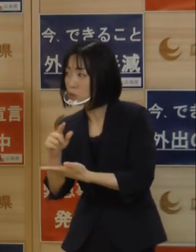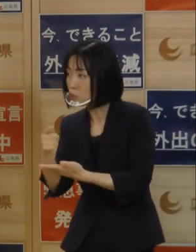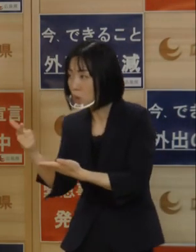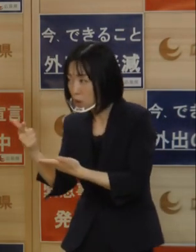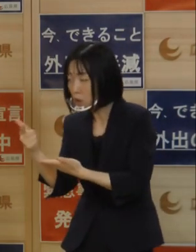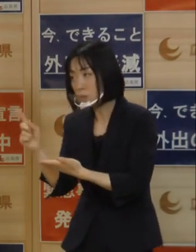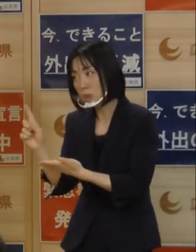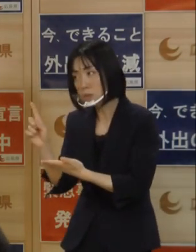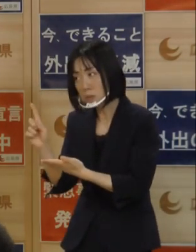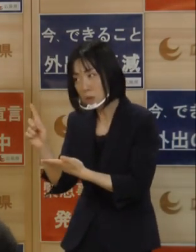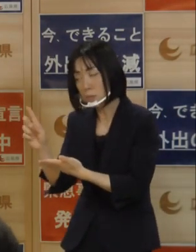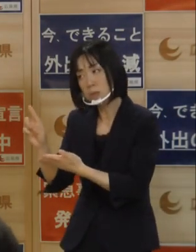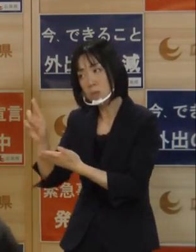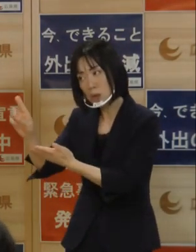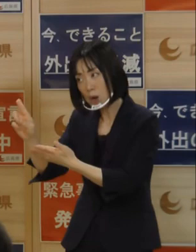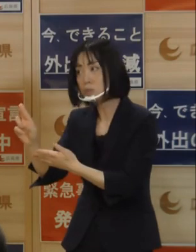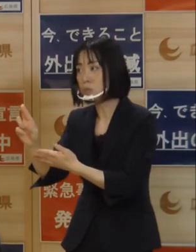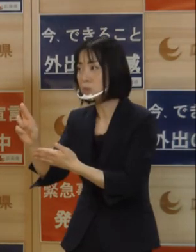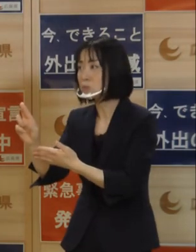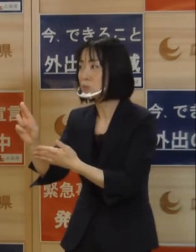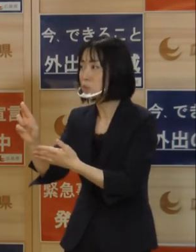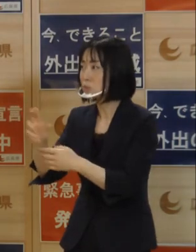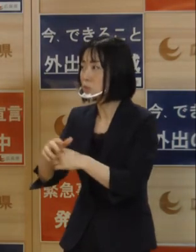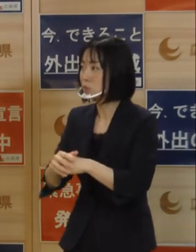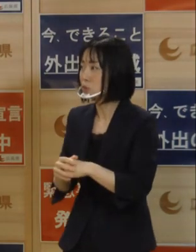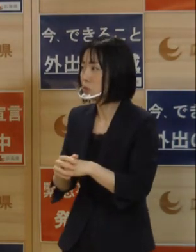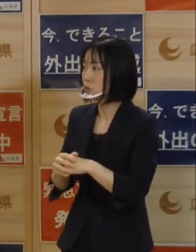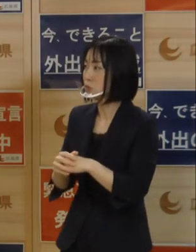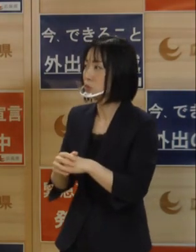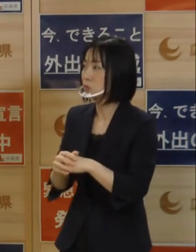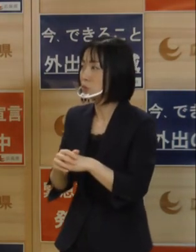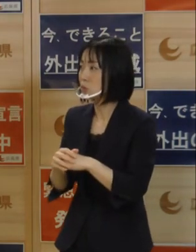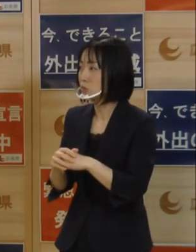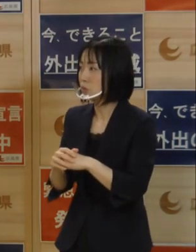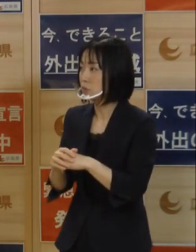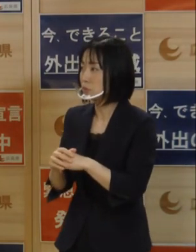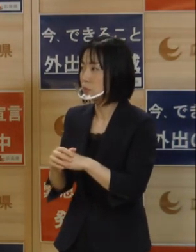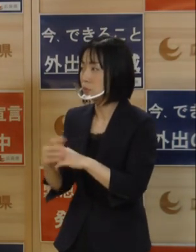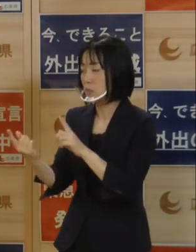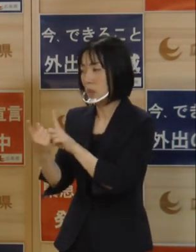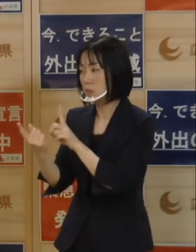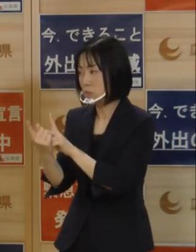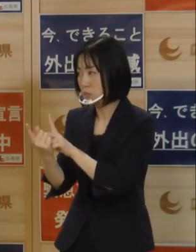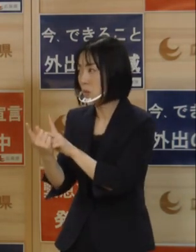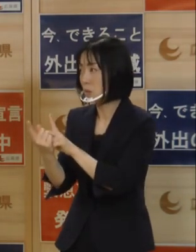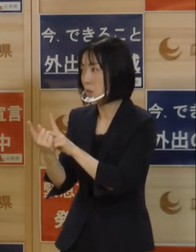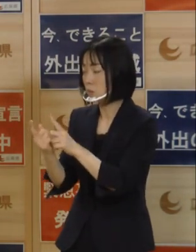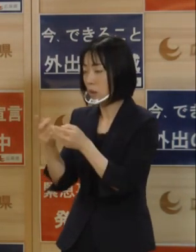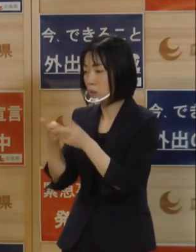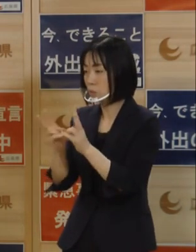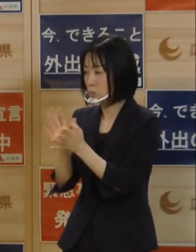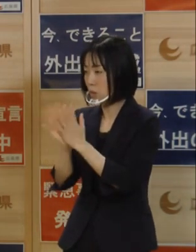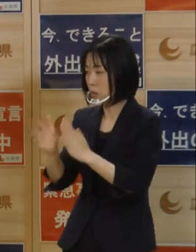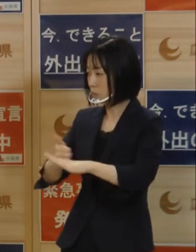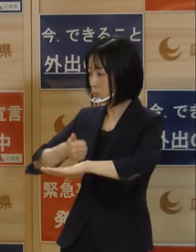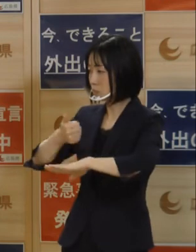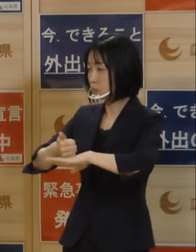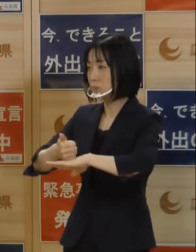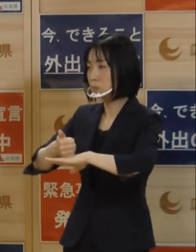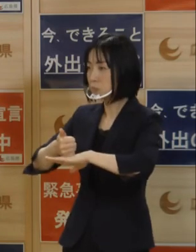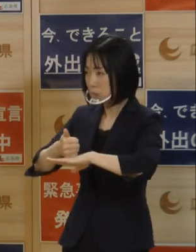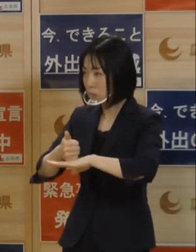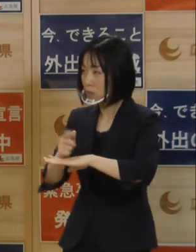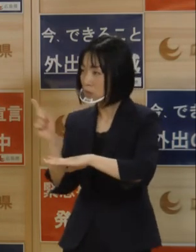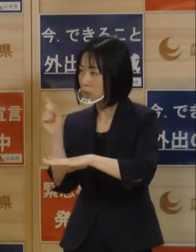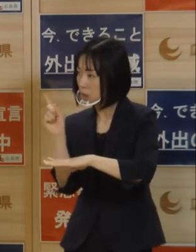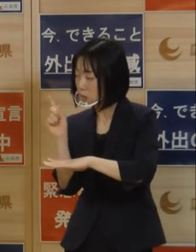けども、その辺に関してこう知事としてはどういったことを県としてこうできるかなというふうに思っているかっていうお考えをお伺いします。 市と JR だ